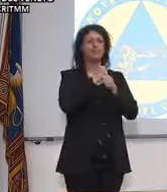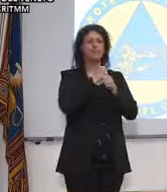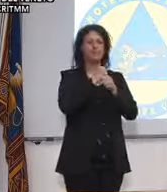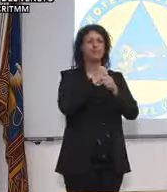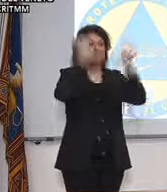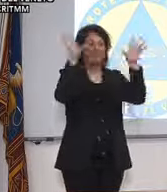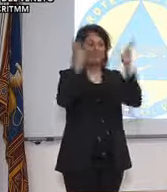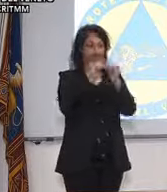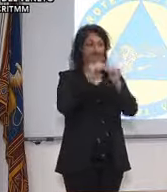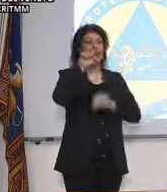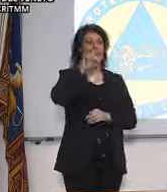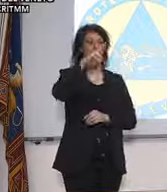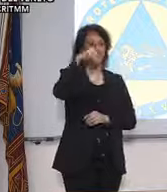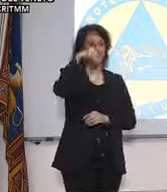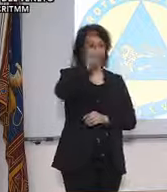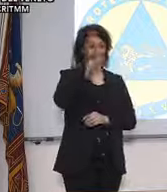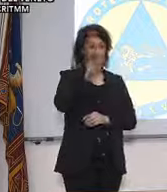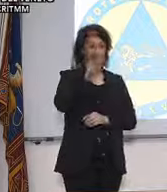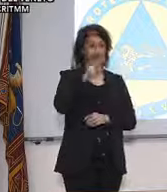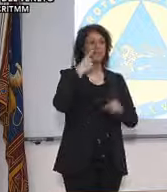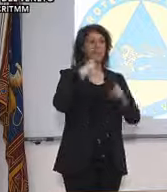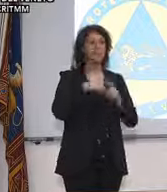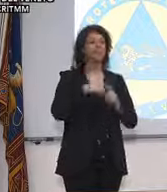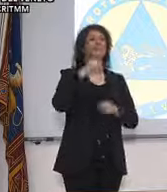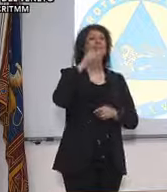ARPA e insieme anche ad ISPRA.